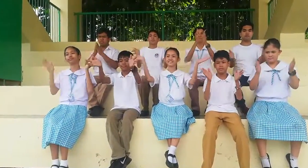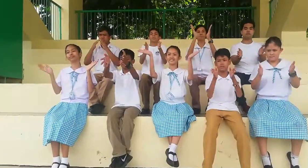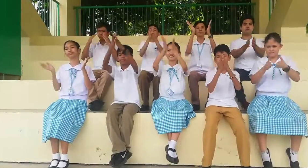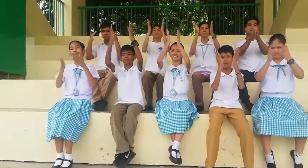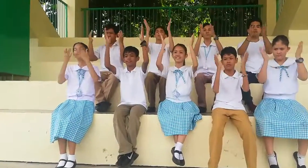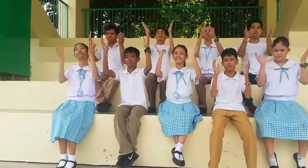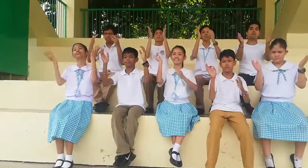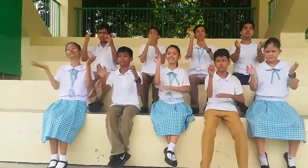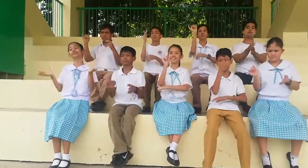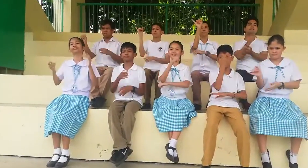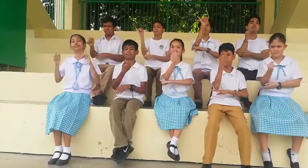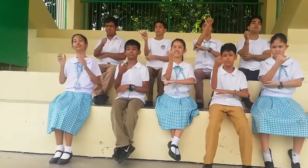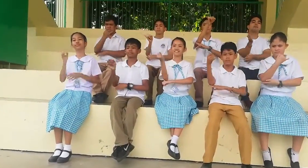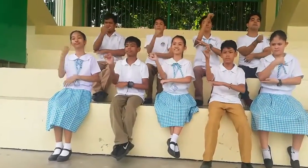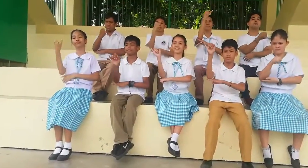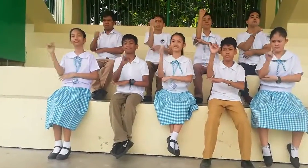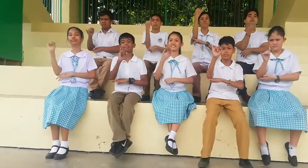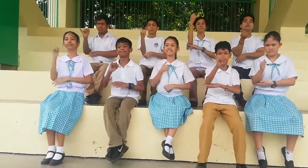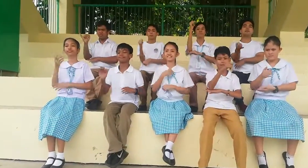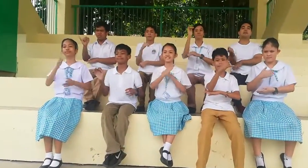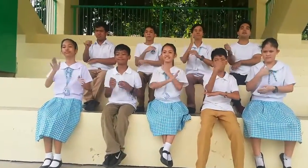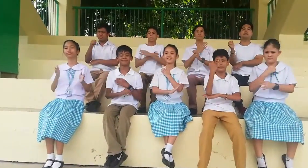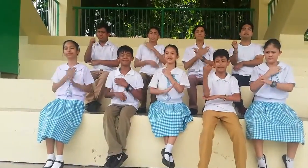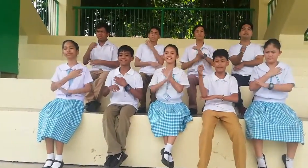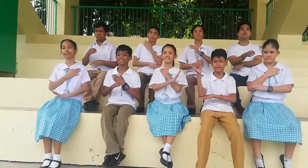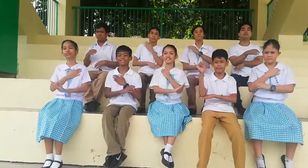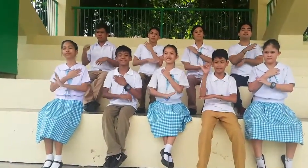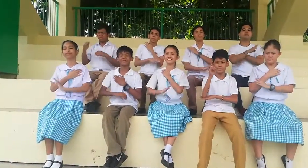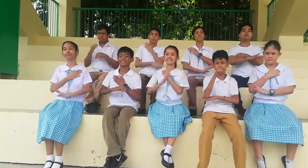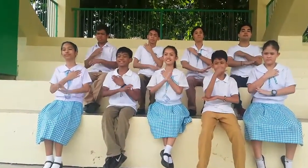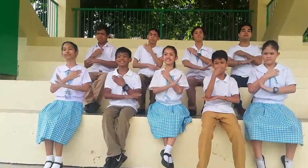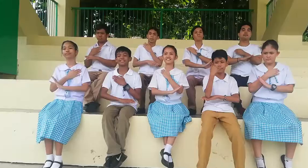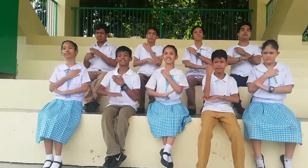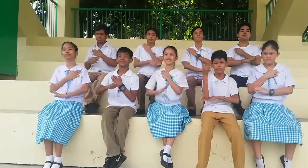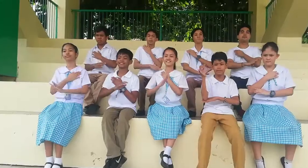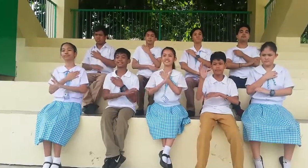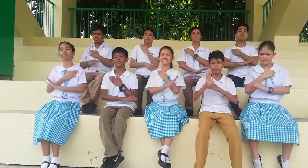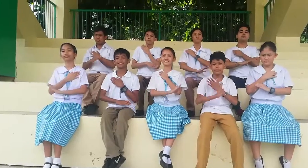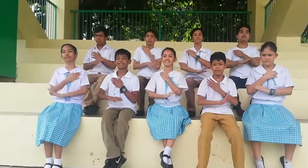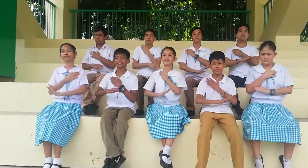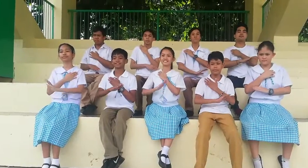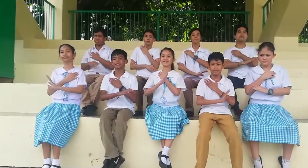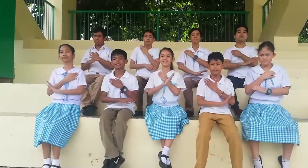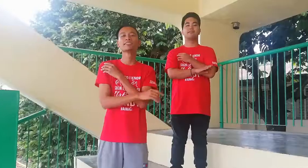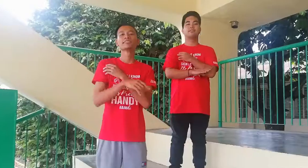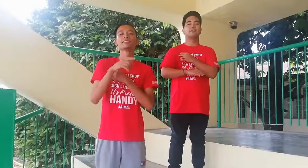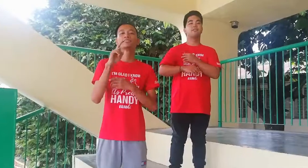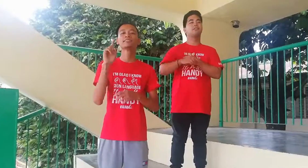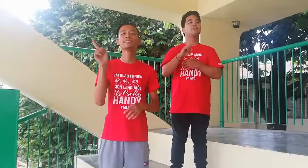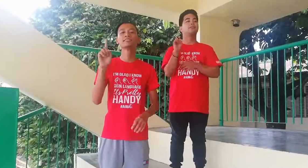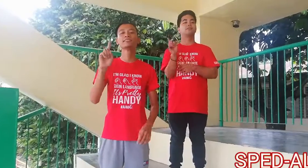-puri, imus sa ating bayan Anong